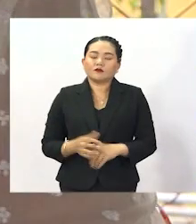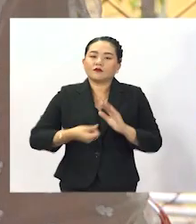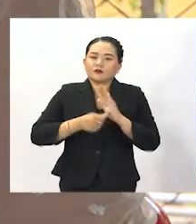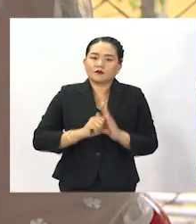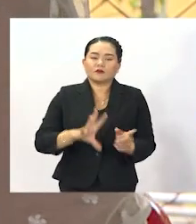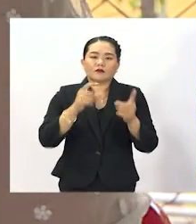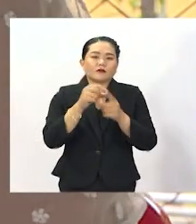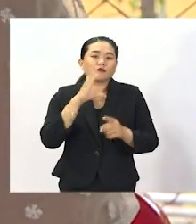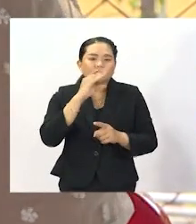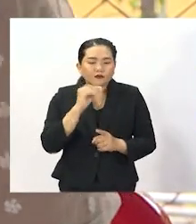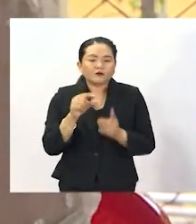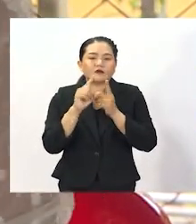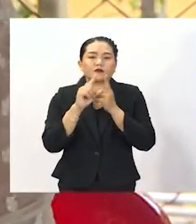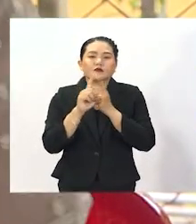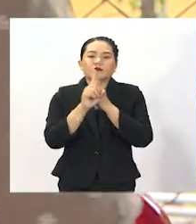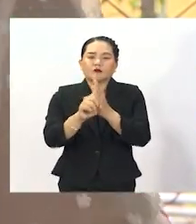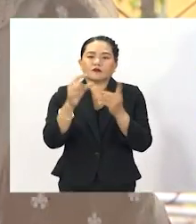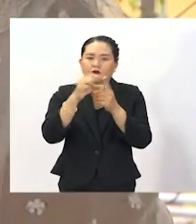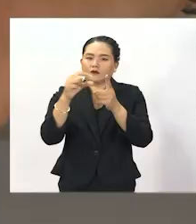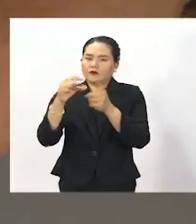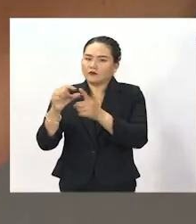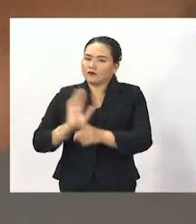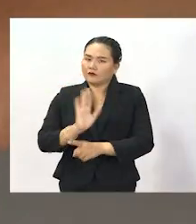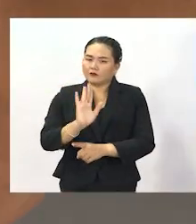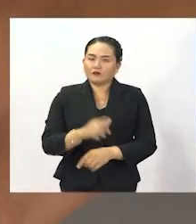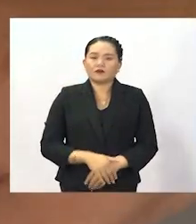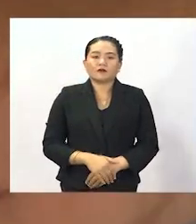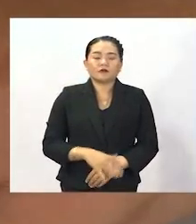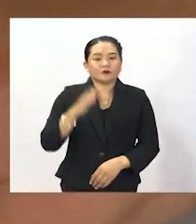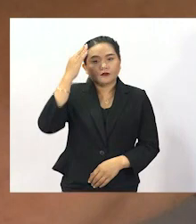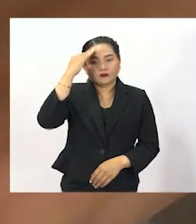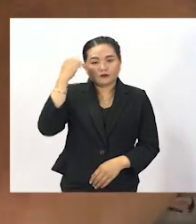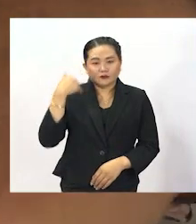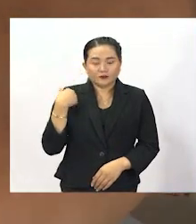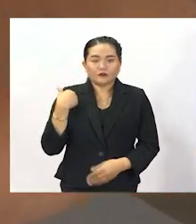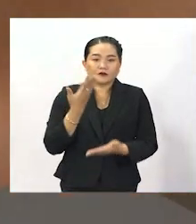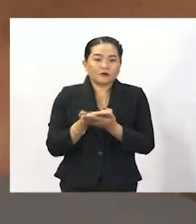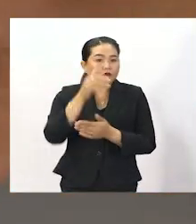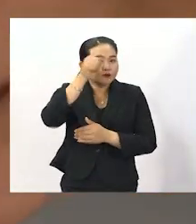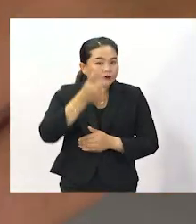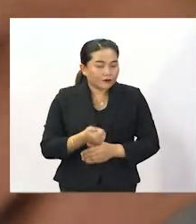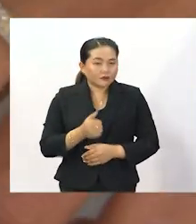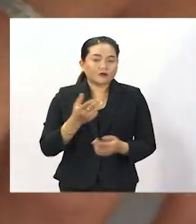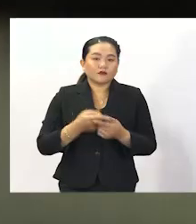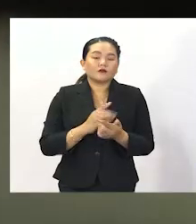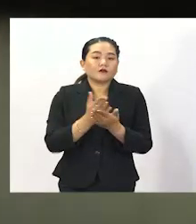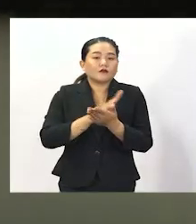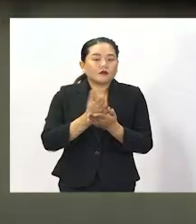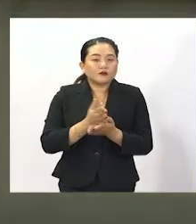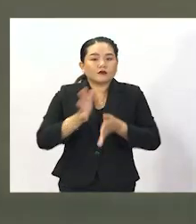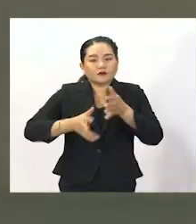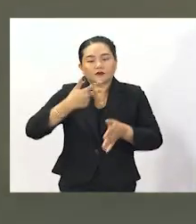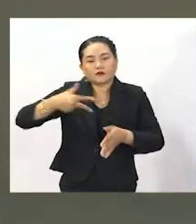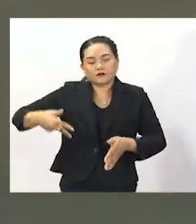ភាសាពាក្យនិយាយយើងទៅតាមមកពាក្យមកពាក្យនឹងបានទេ លោកស្រីកនម៉ាលីនកំពុងបញ្យល់ពីរបៀបបកប្រែភាសាសញ្ញាស